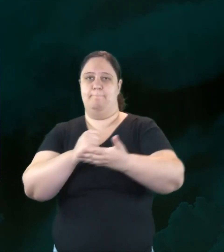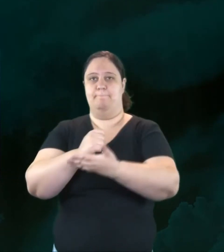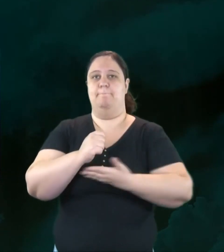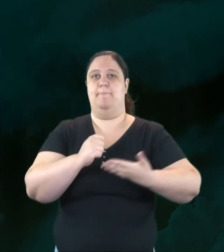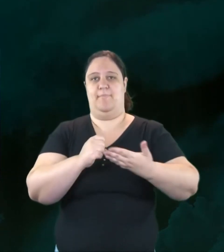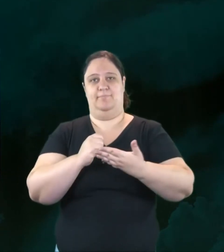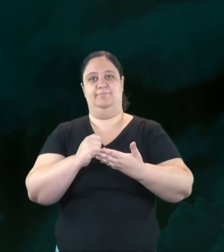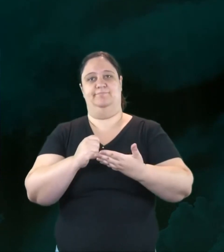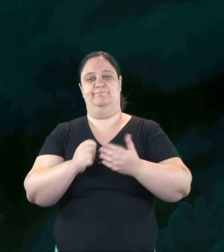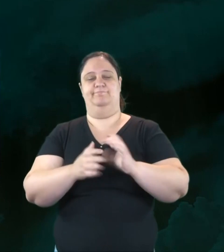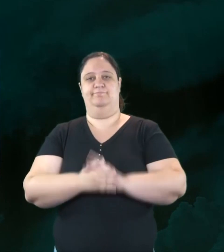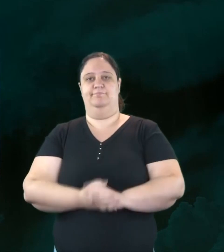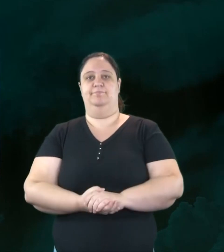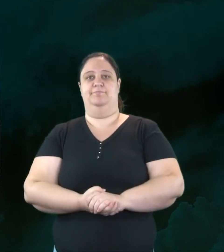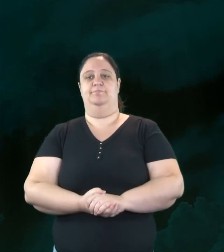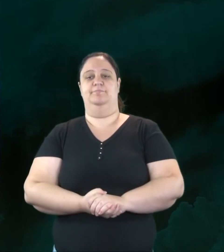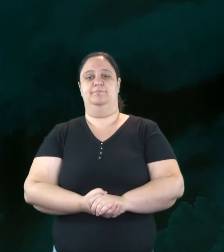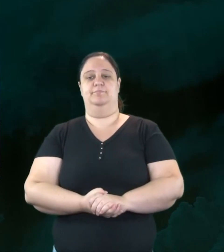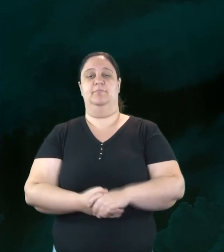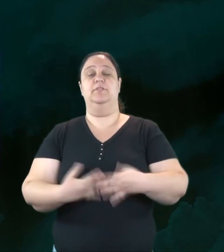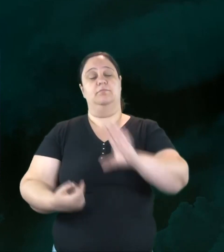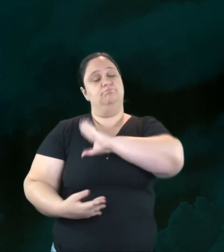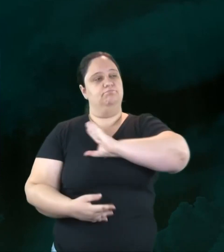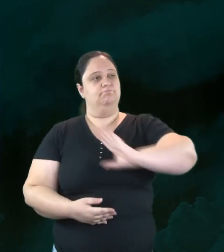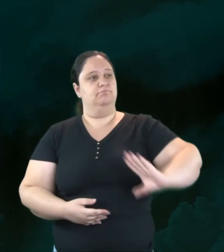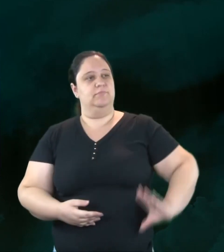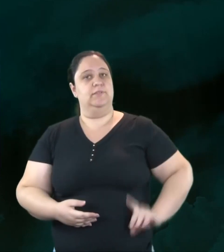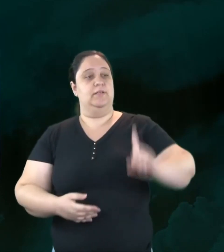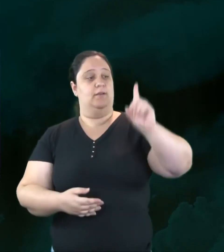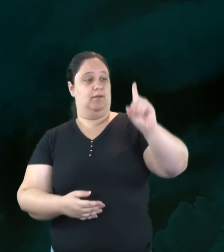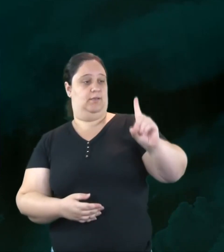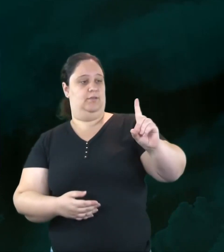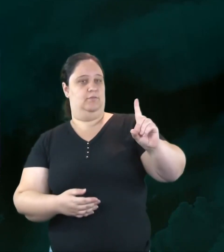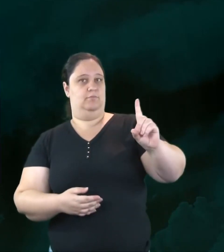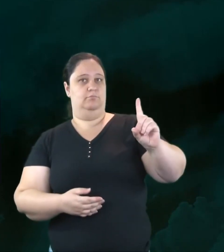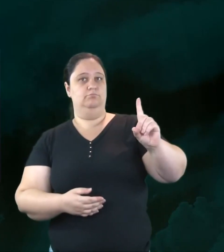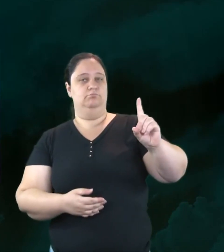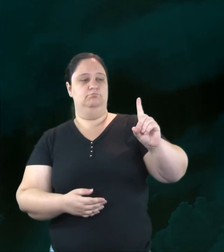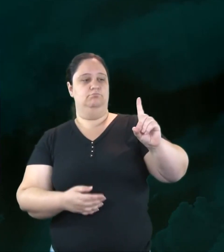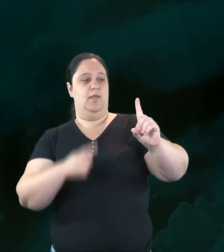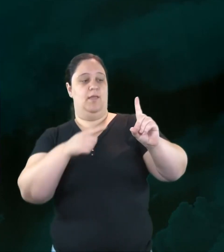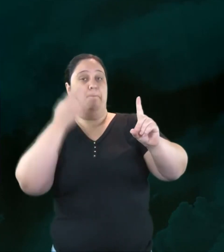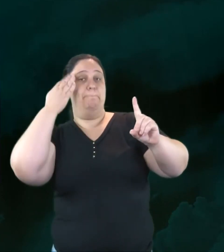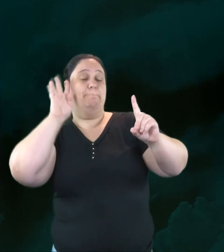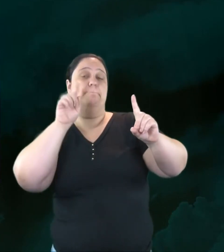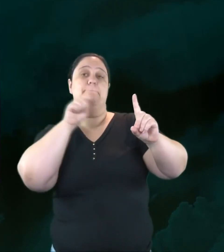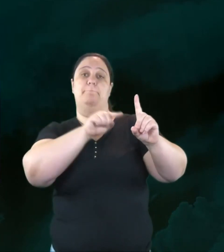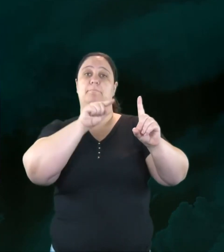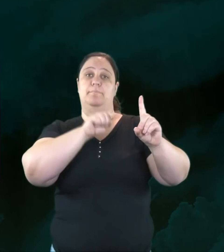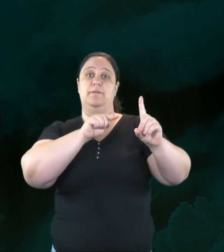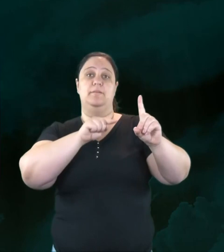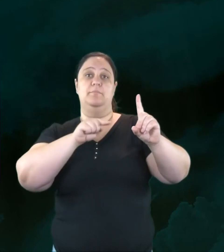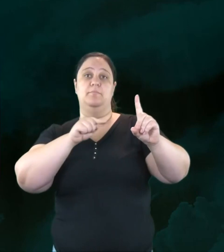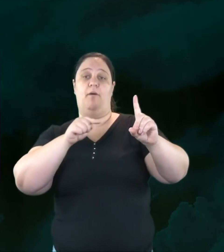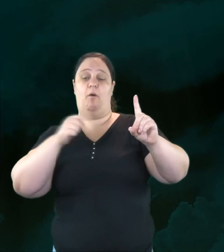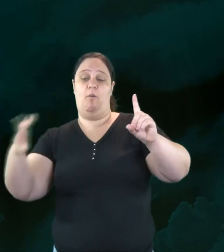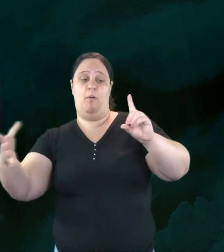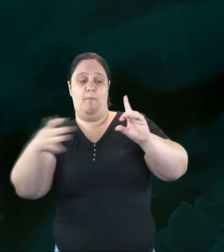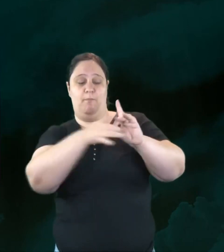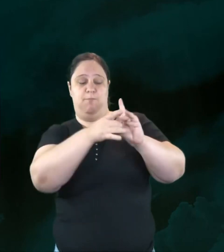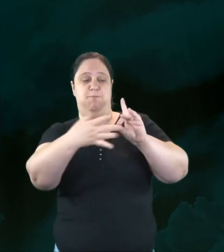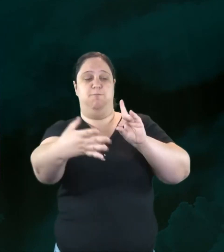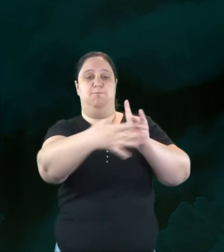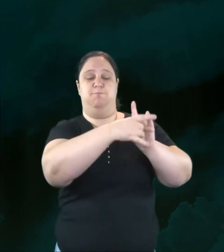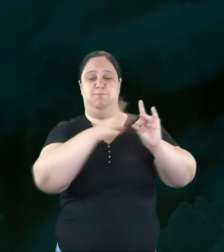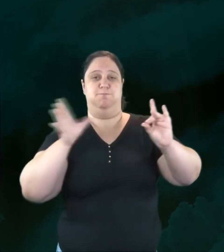unificador ou uma pessoa. E nós sabemos que essa pessoa que unifica todas as coisas que